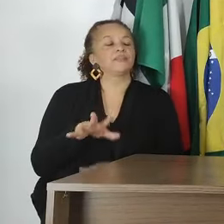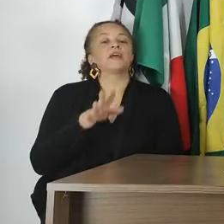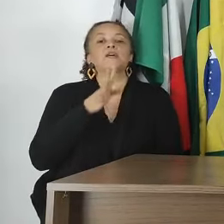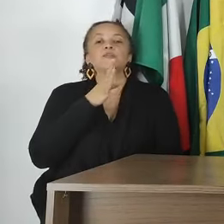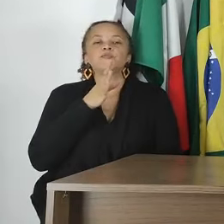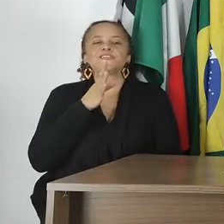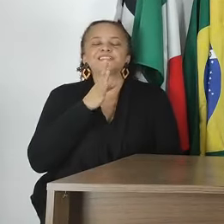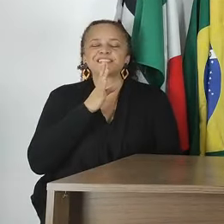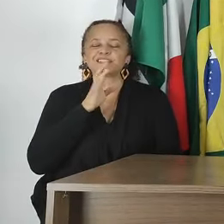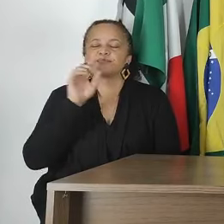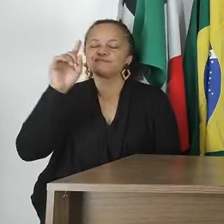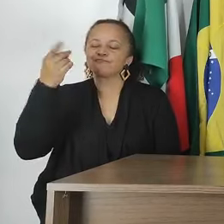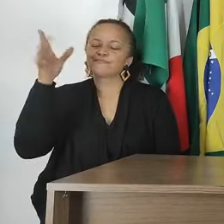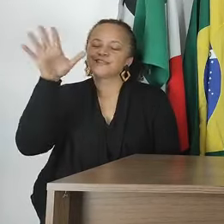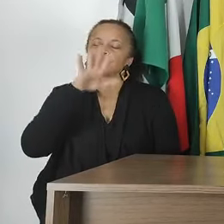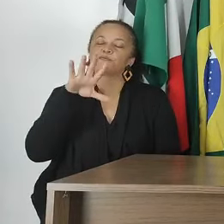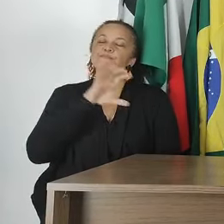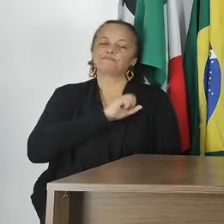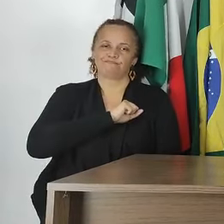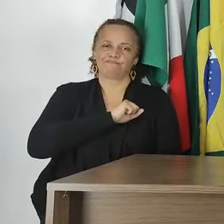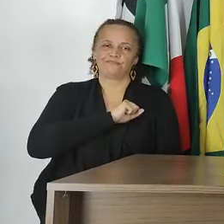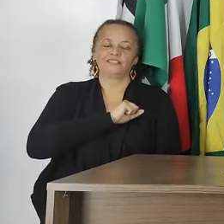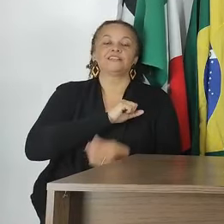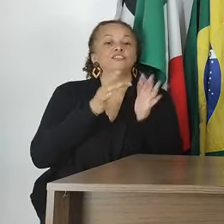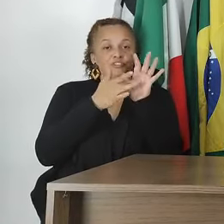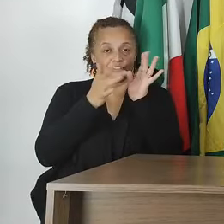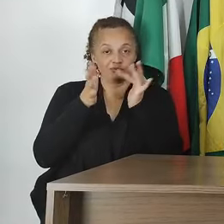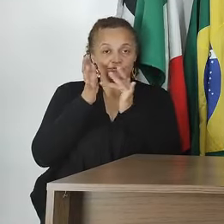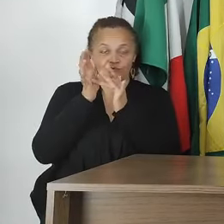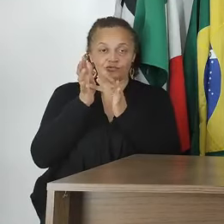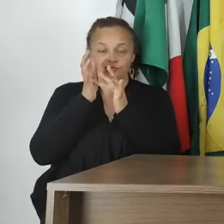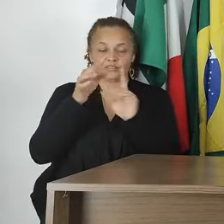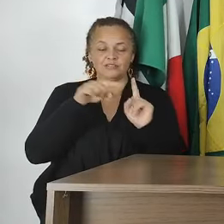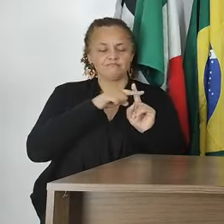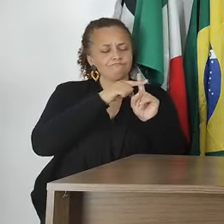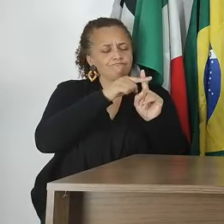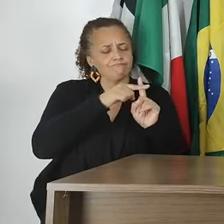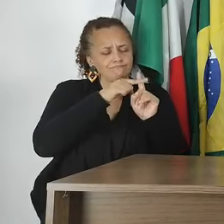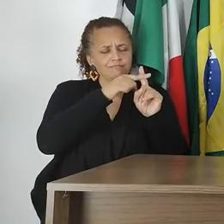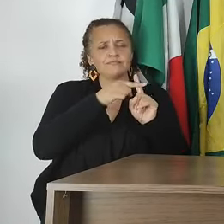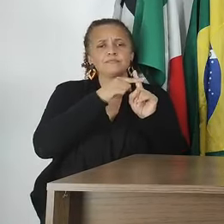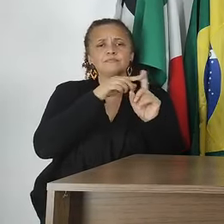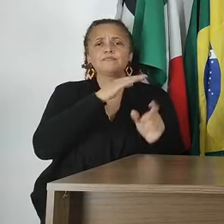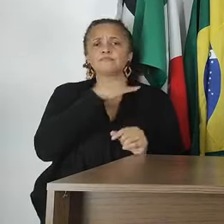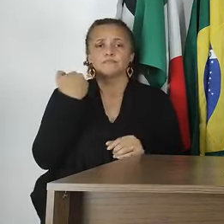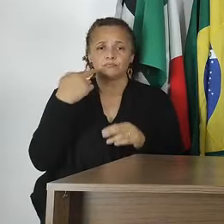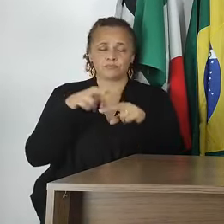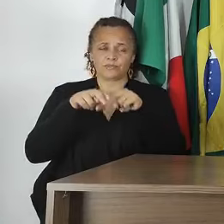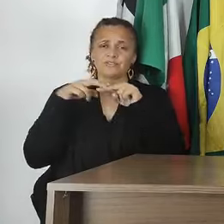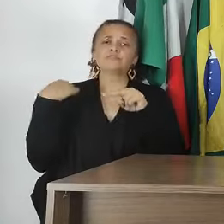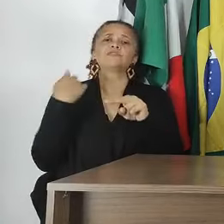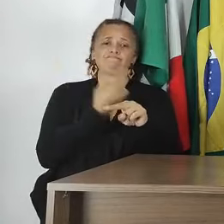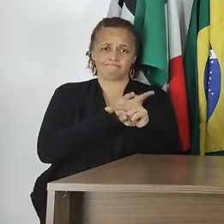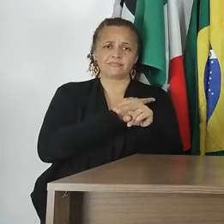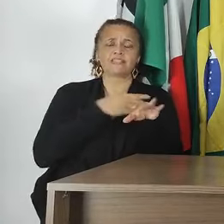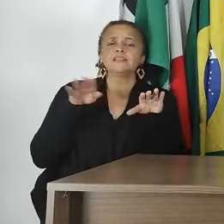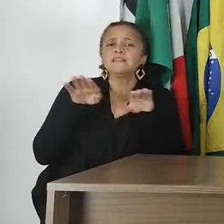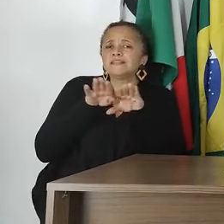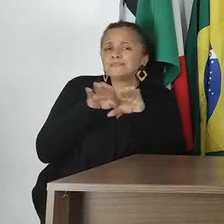Jesus Cristo deu sua vida por nós, e devemos dar a nossa vida por nossos irmãos. Se alguém